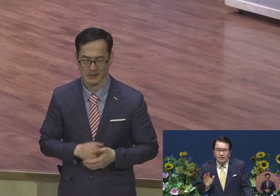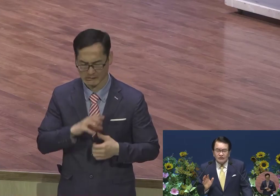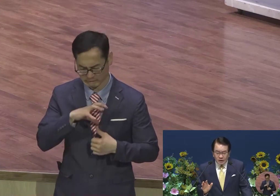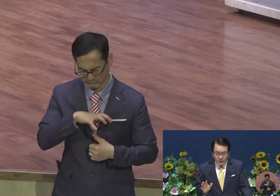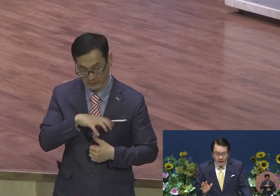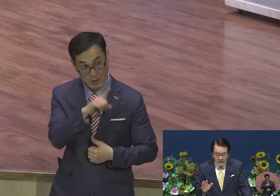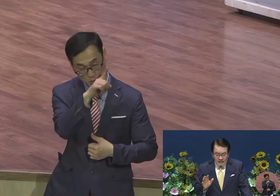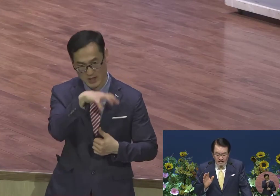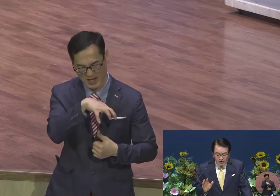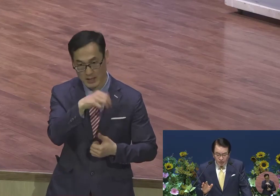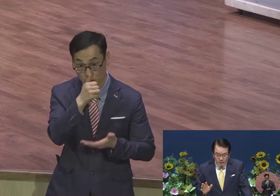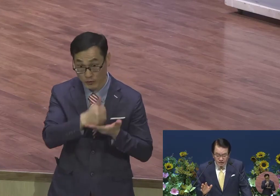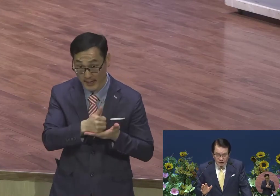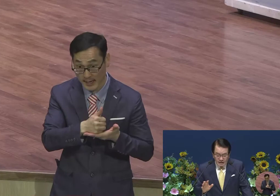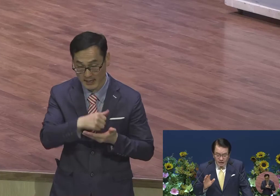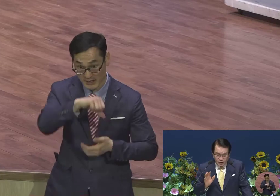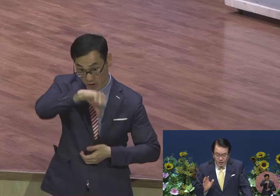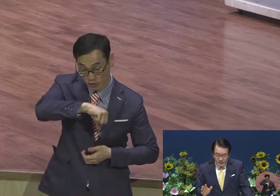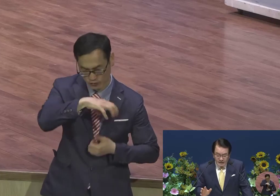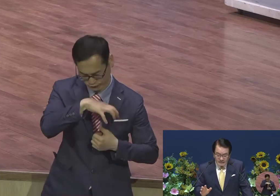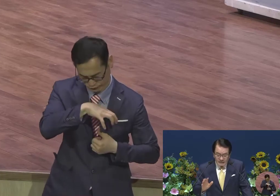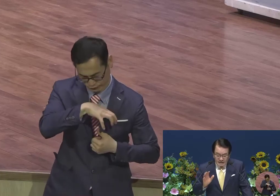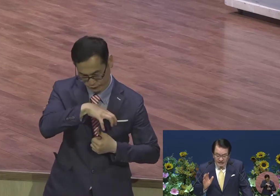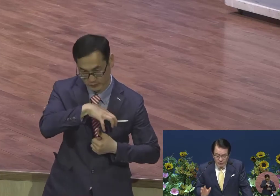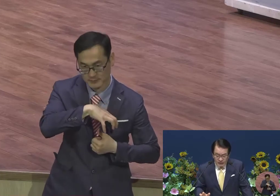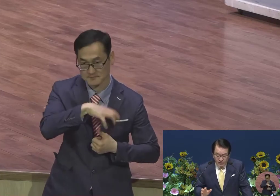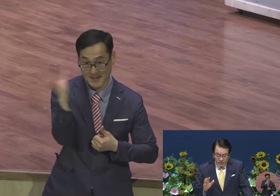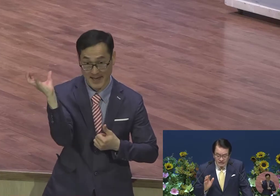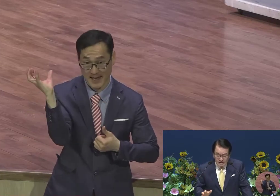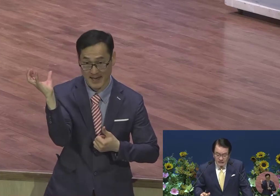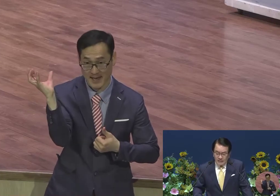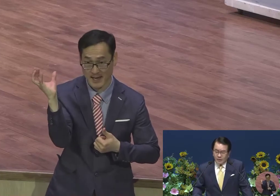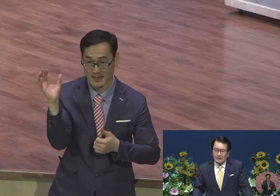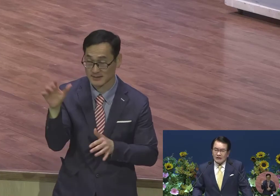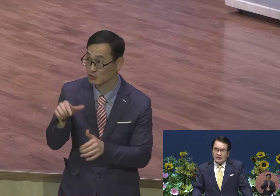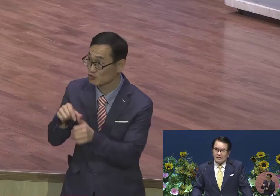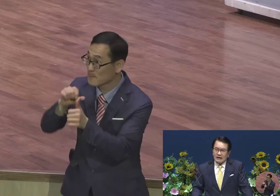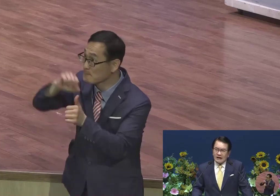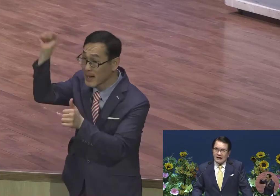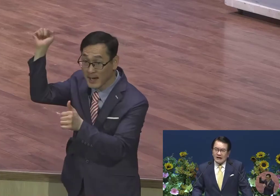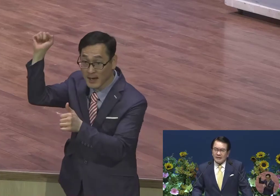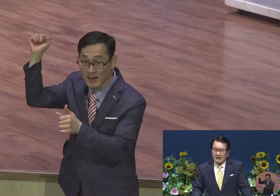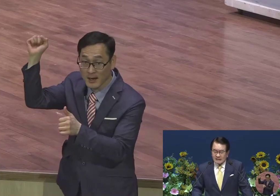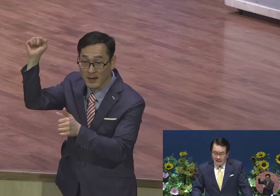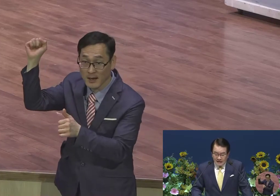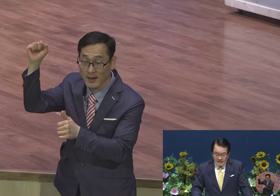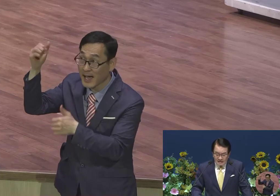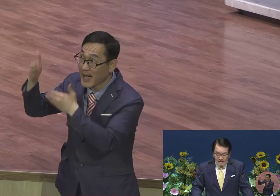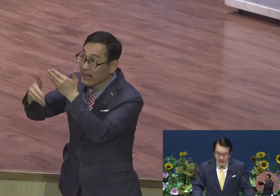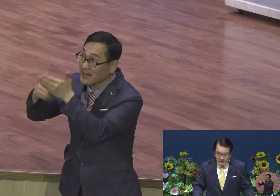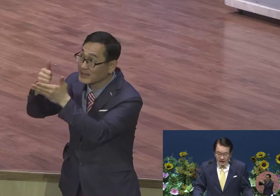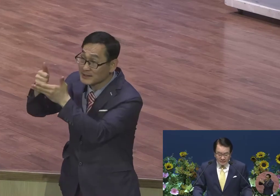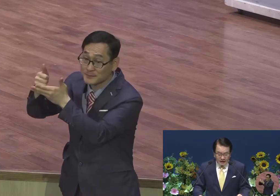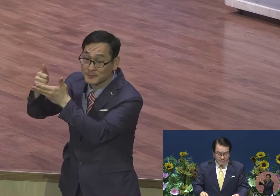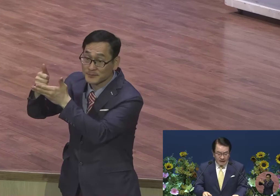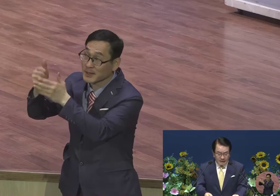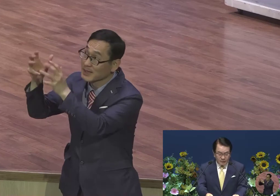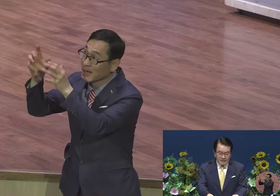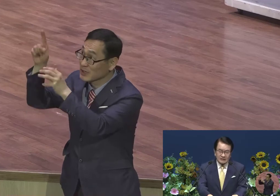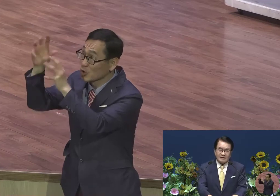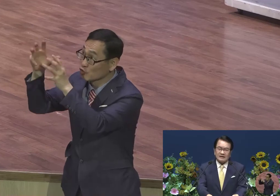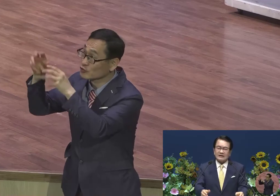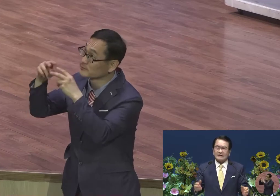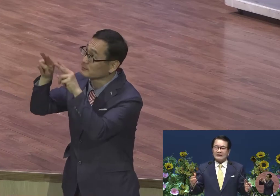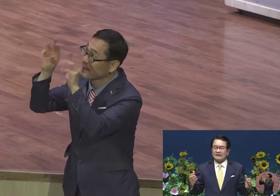모든 죄와 저주로부터 구원받아서 자유화하고 이제는 보장된 하나님의 나라 영원한 나라